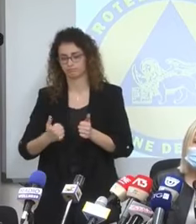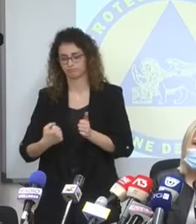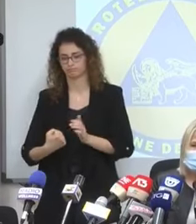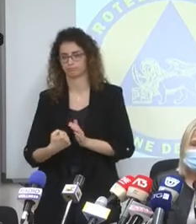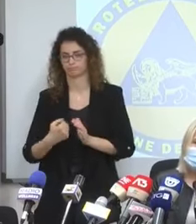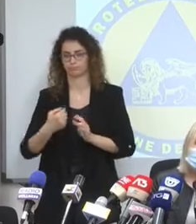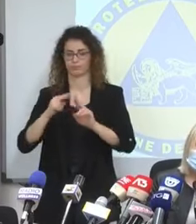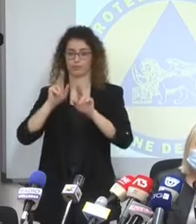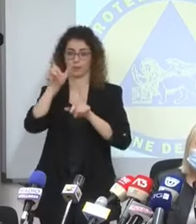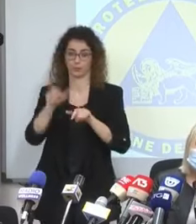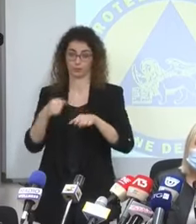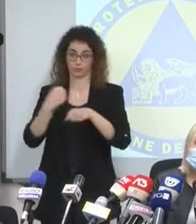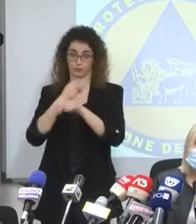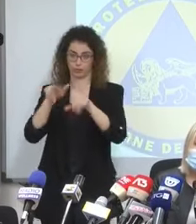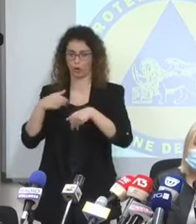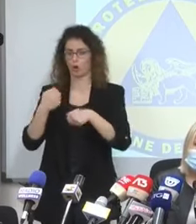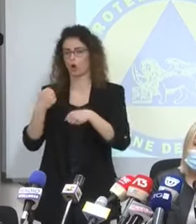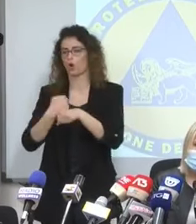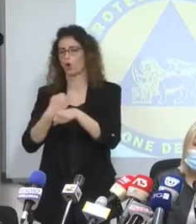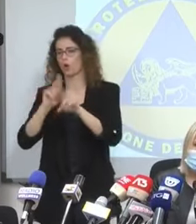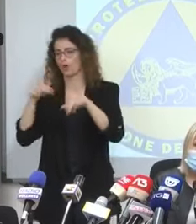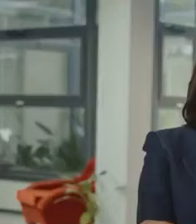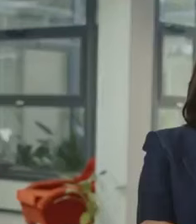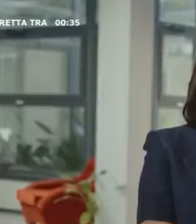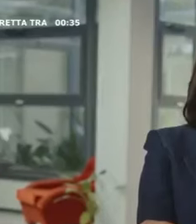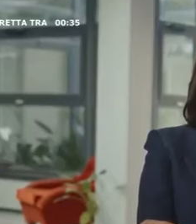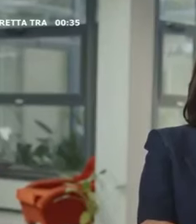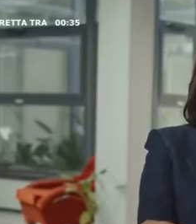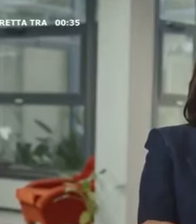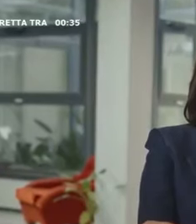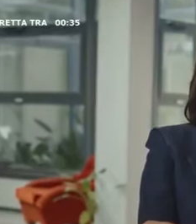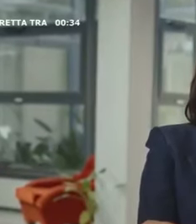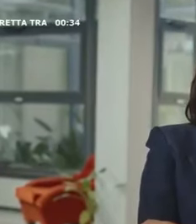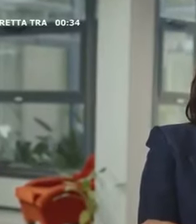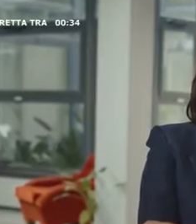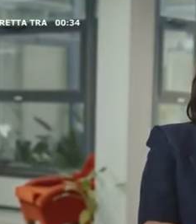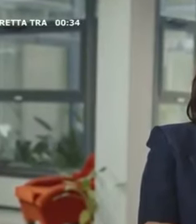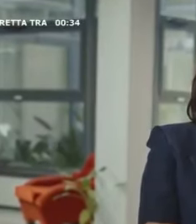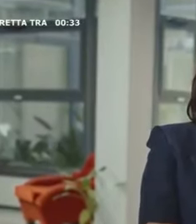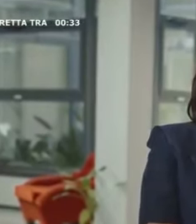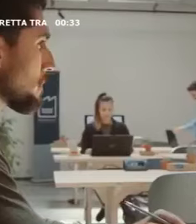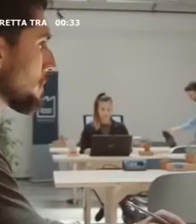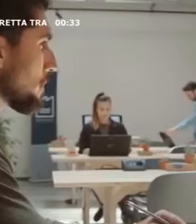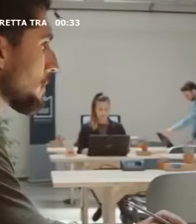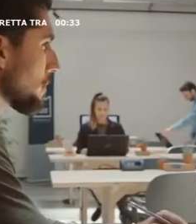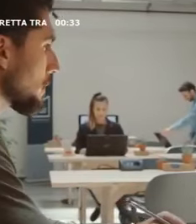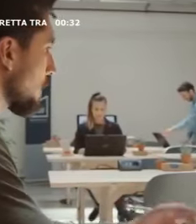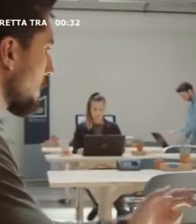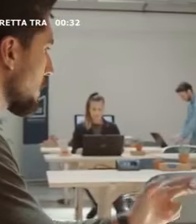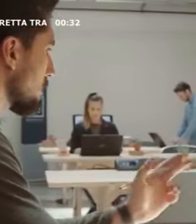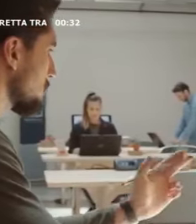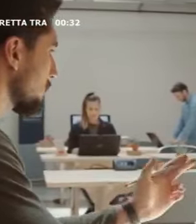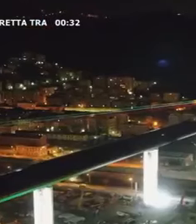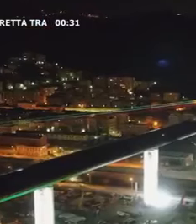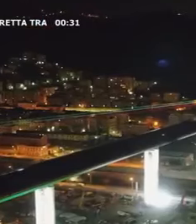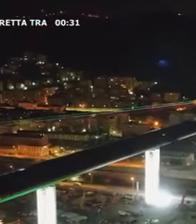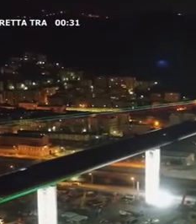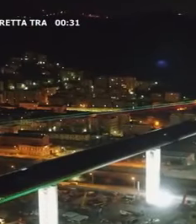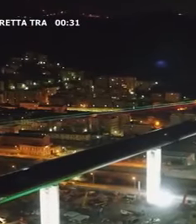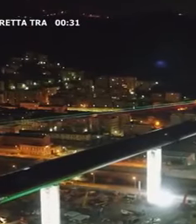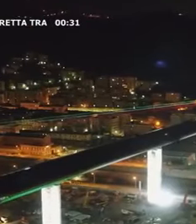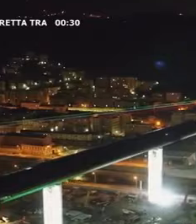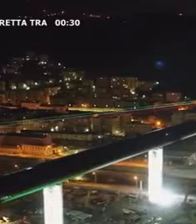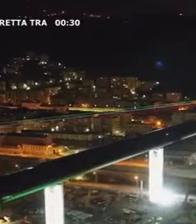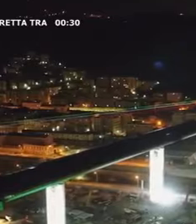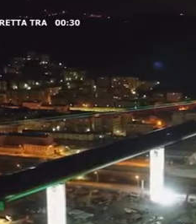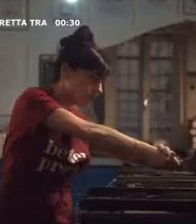il farmacista, il collaboratore farmacista in questa azione. Sono di fronte a te ogni giorno. Sono l'Italia innovativa che ricostruisce su